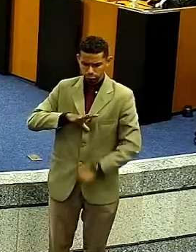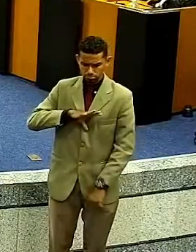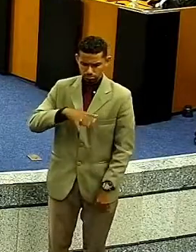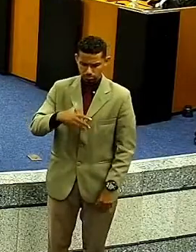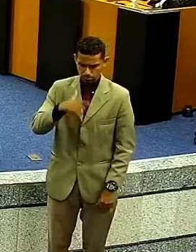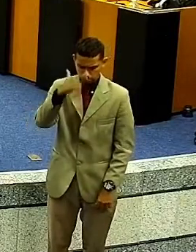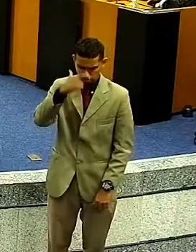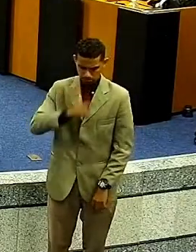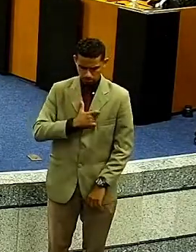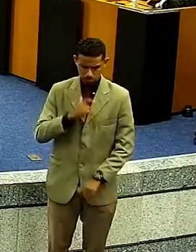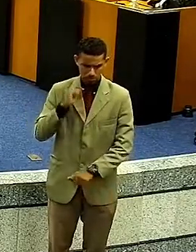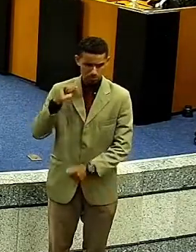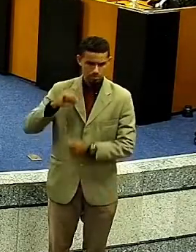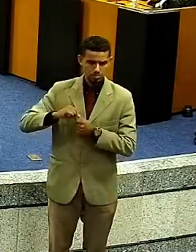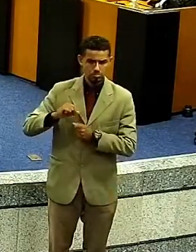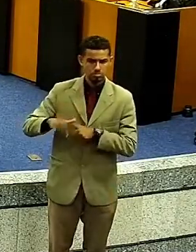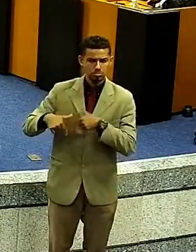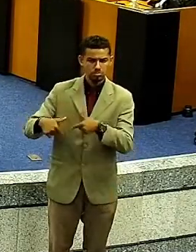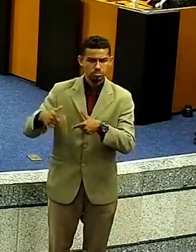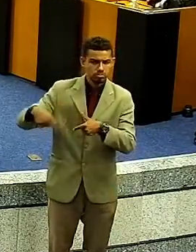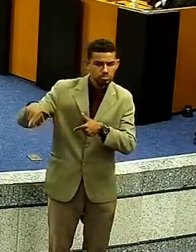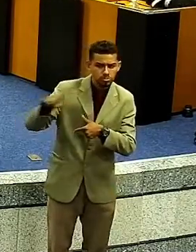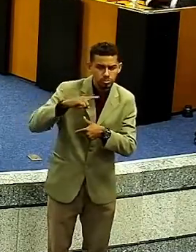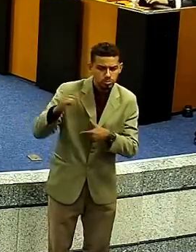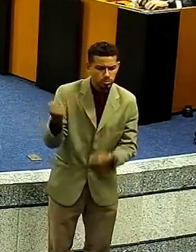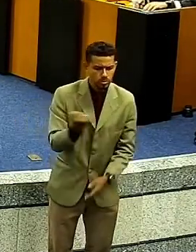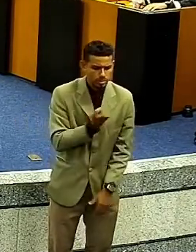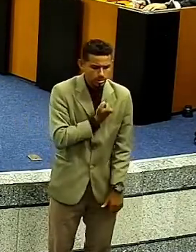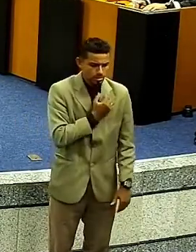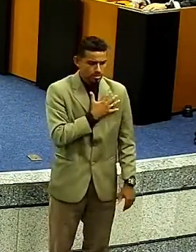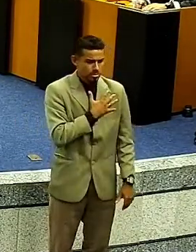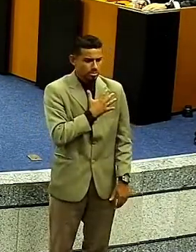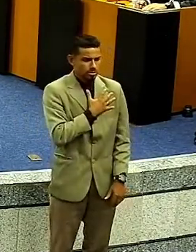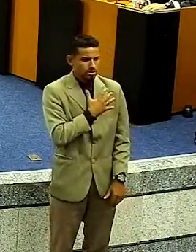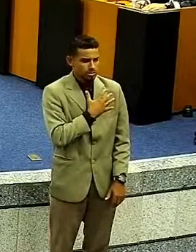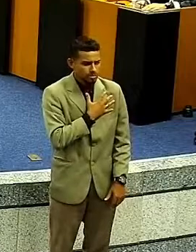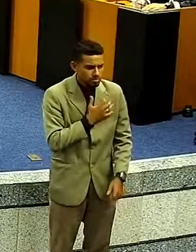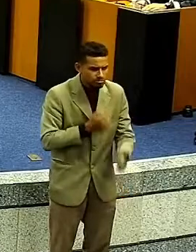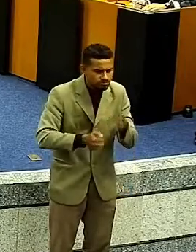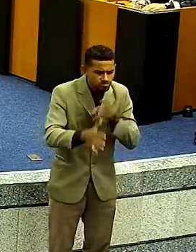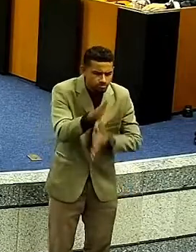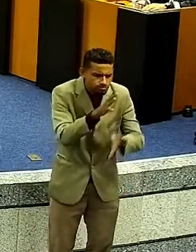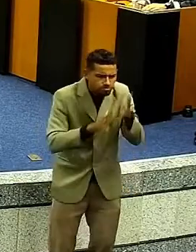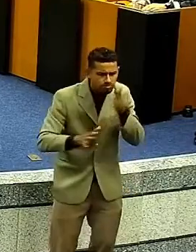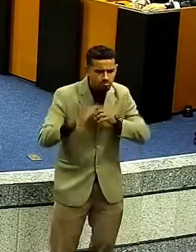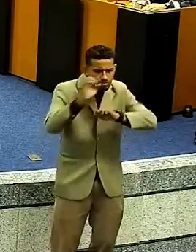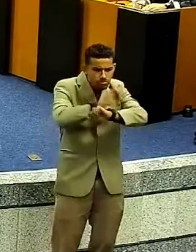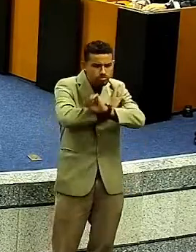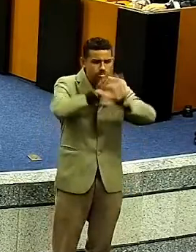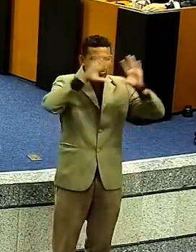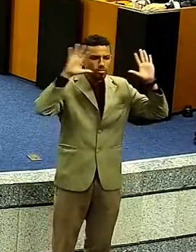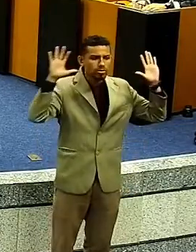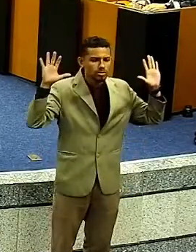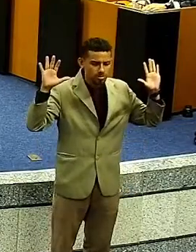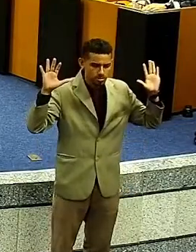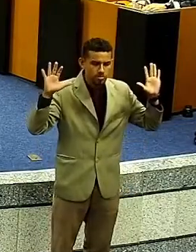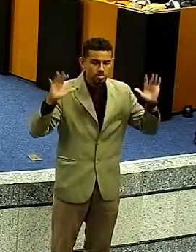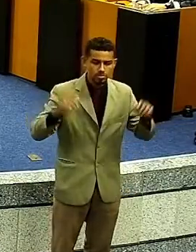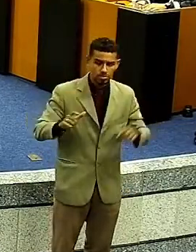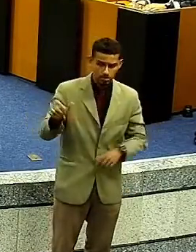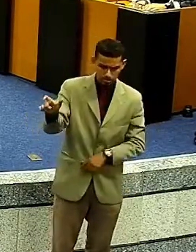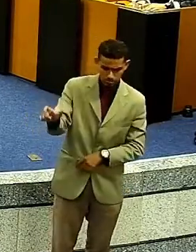coração de quem ouve um sábio Foi indagado por um